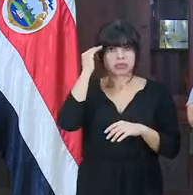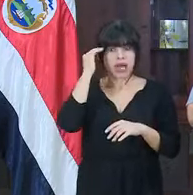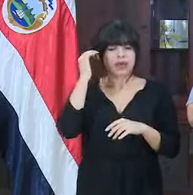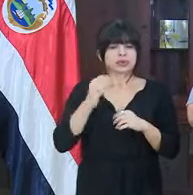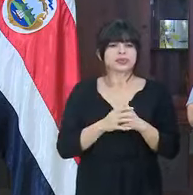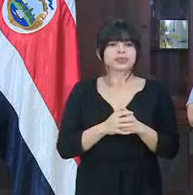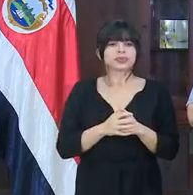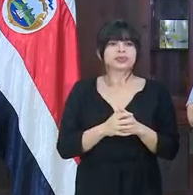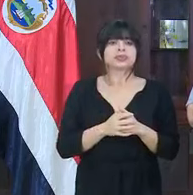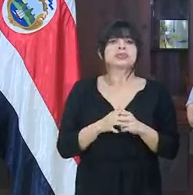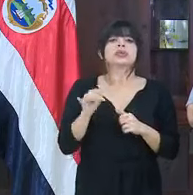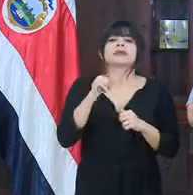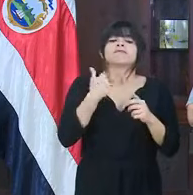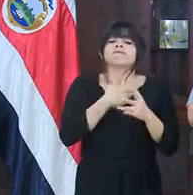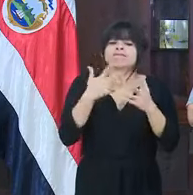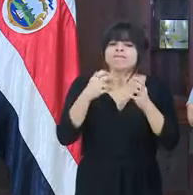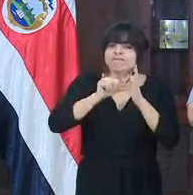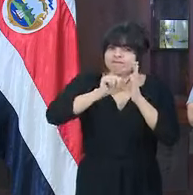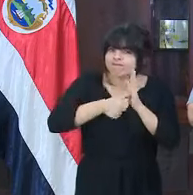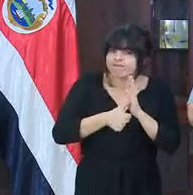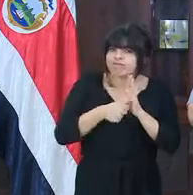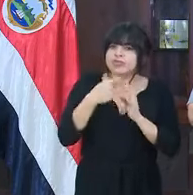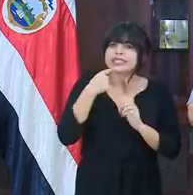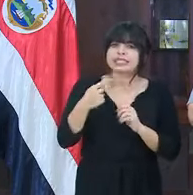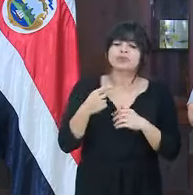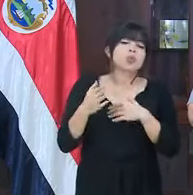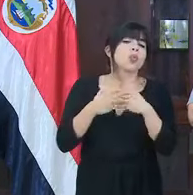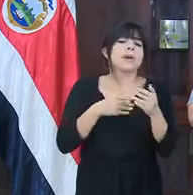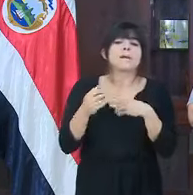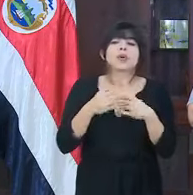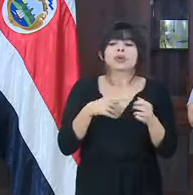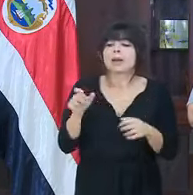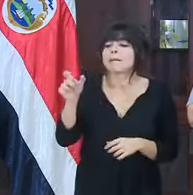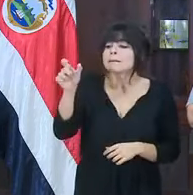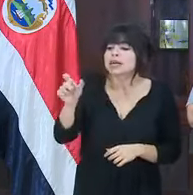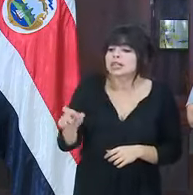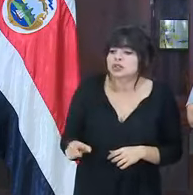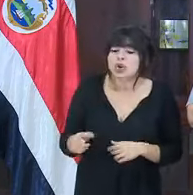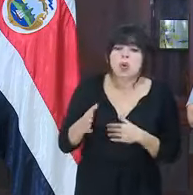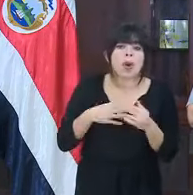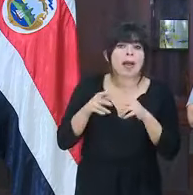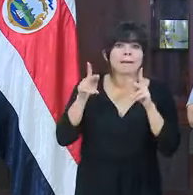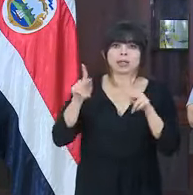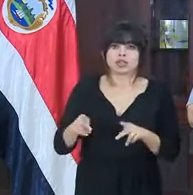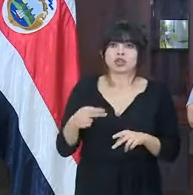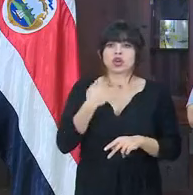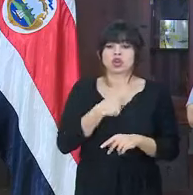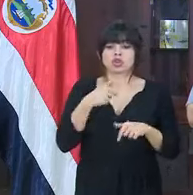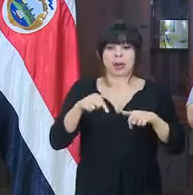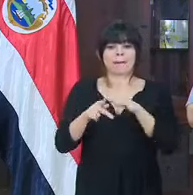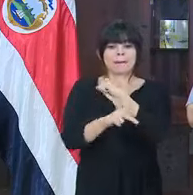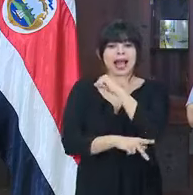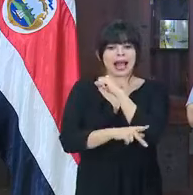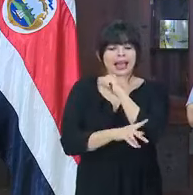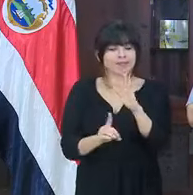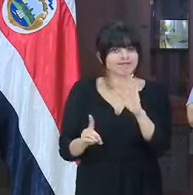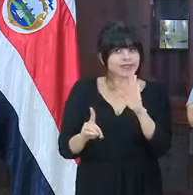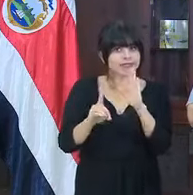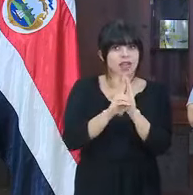tienen. Queremos ser enfáticos en decir que no importa de la persona que se trate, estamos en un estado de derecho, que